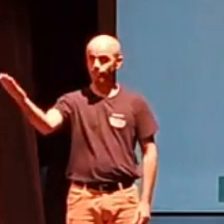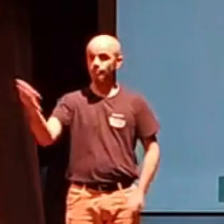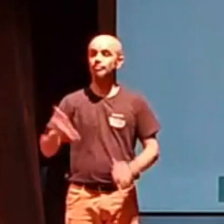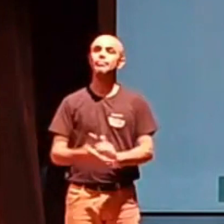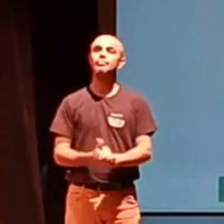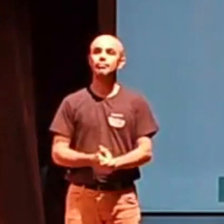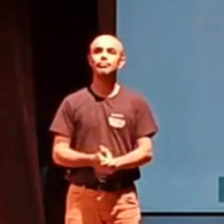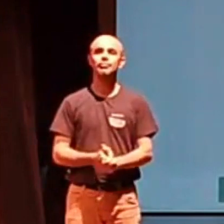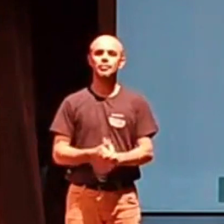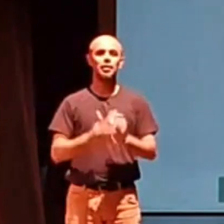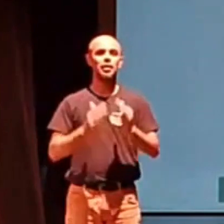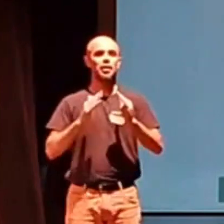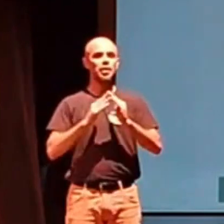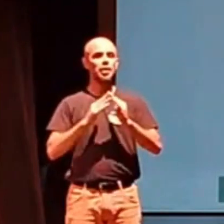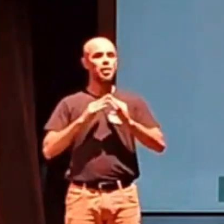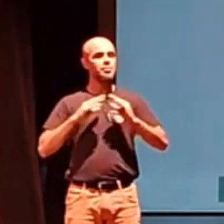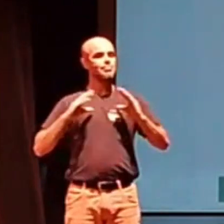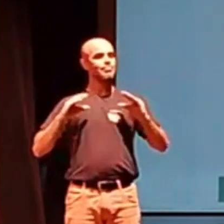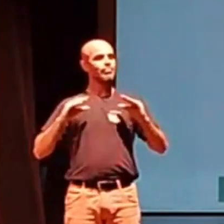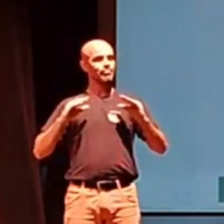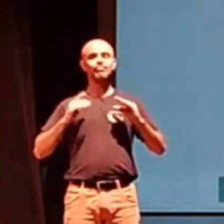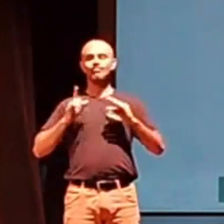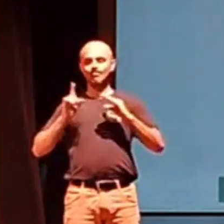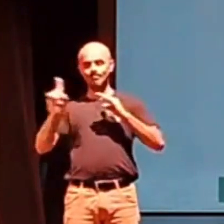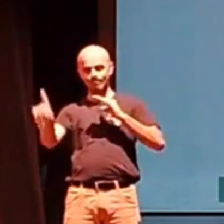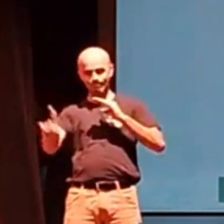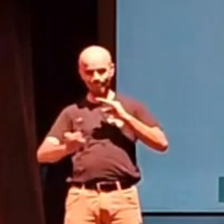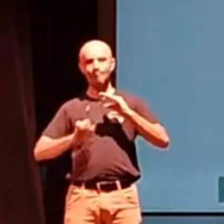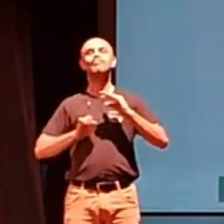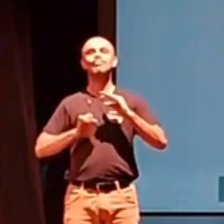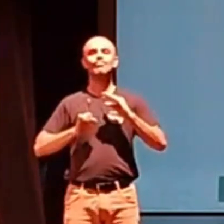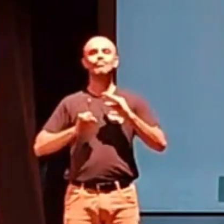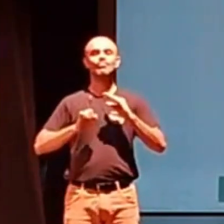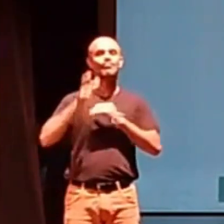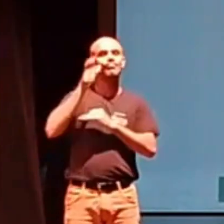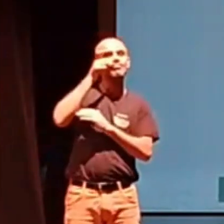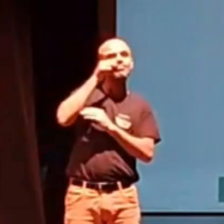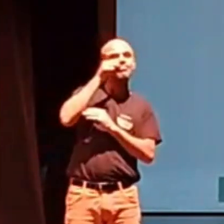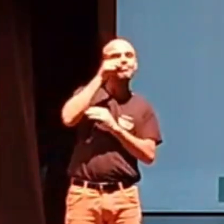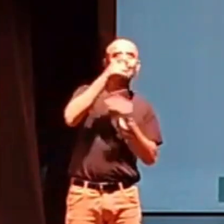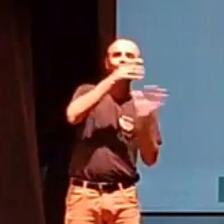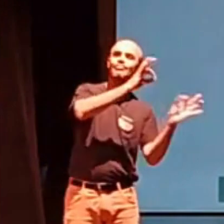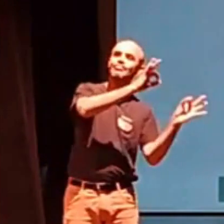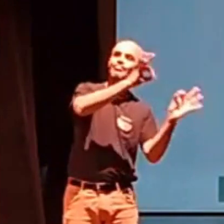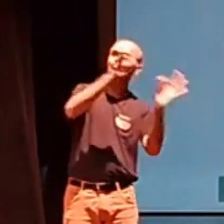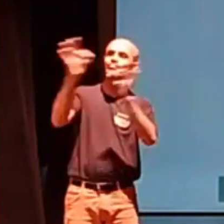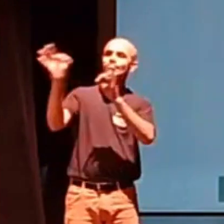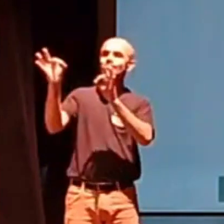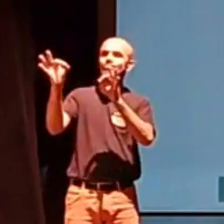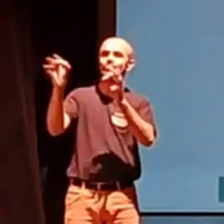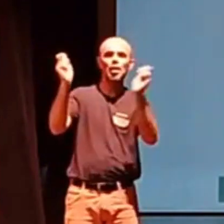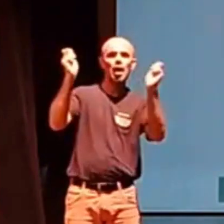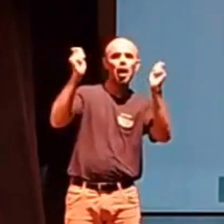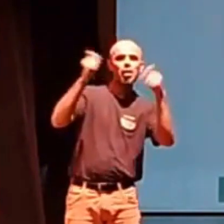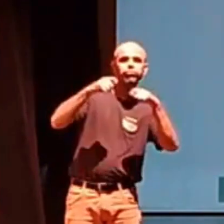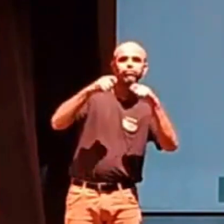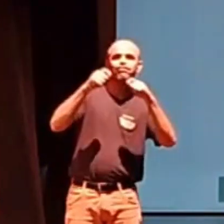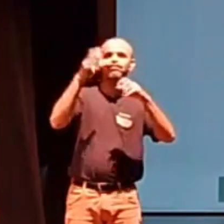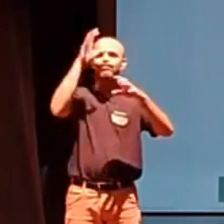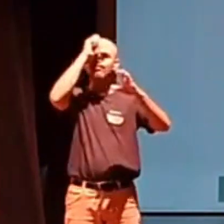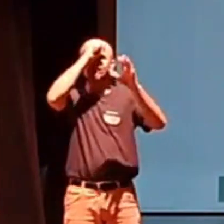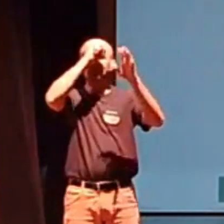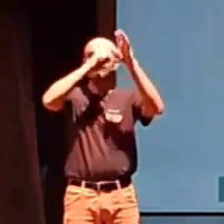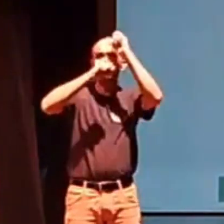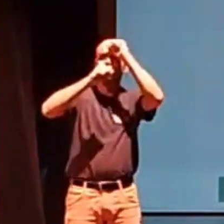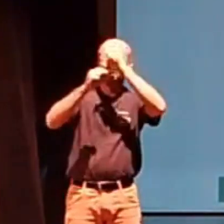que saíram das suas casas, que vieram aqui para nos assistir, para se capacitarem ainda mais para atender